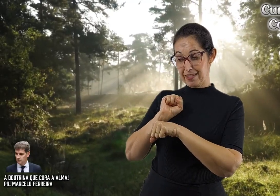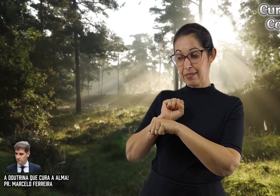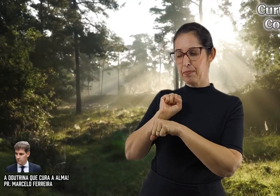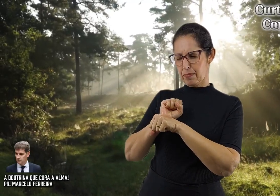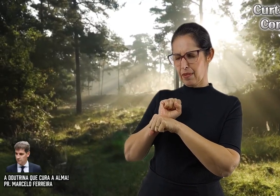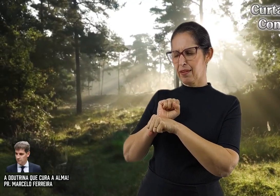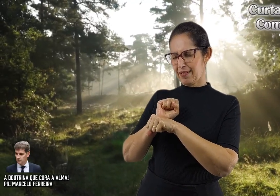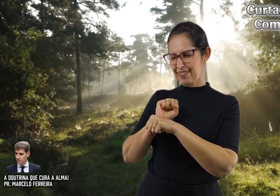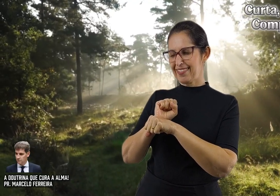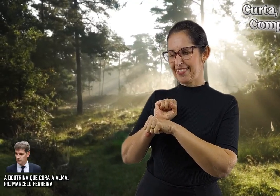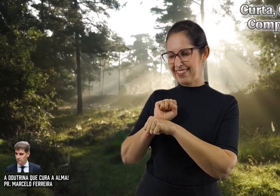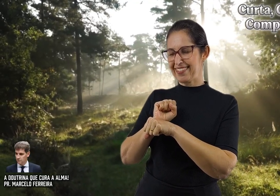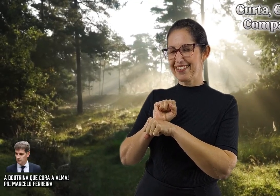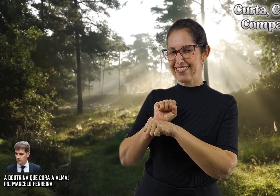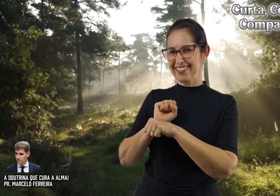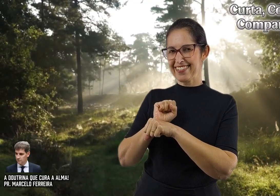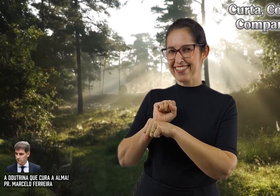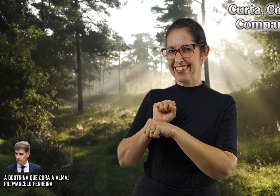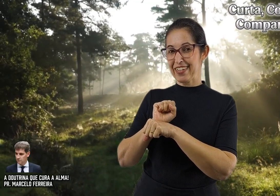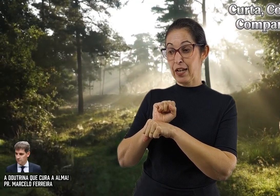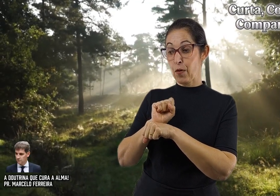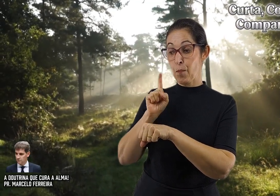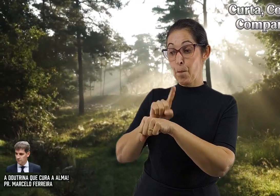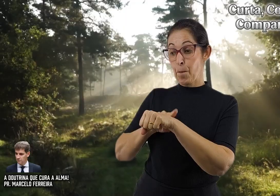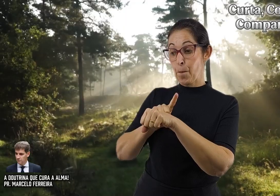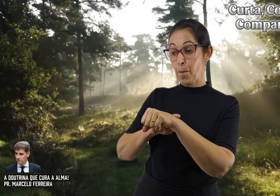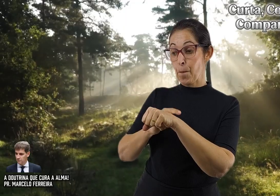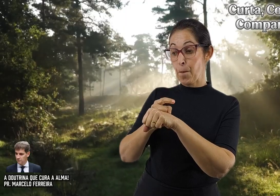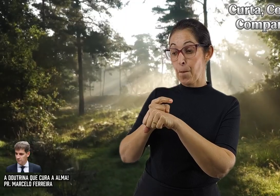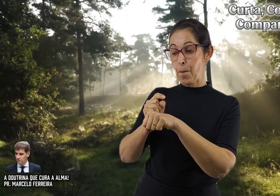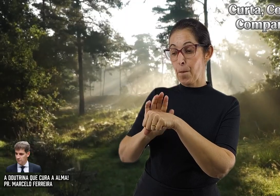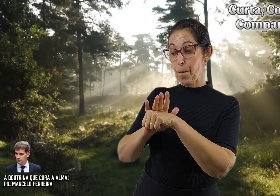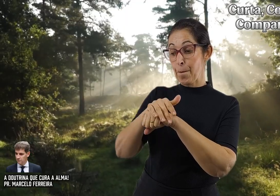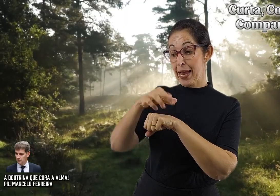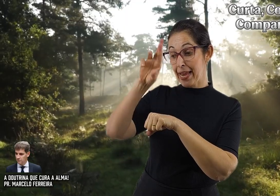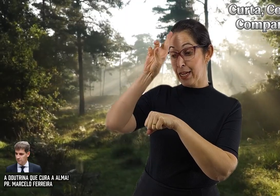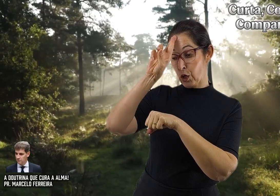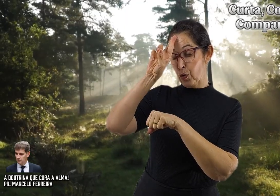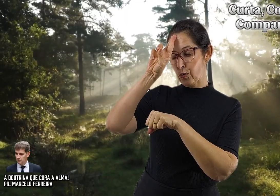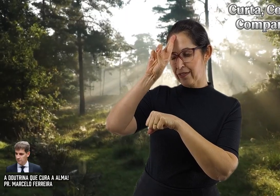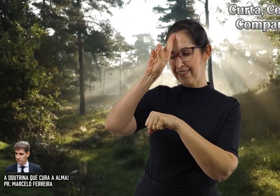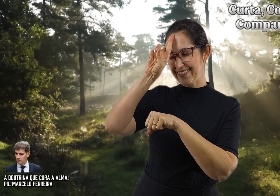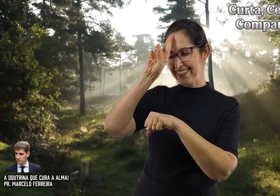Vai para casa, se arruma, quando der meia-noite,